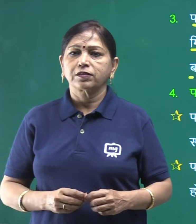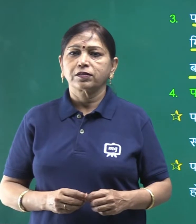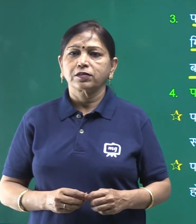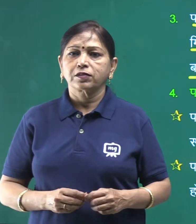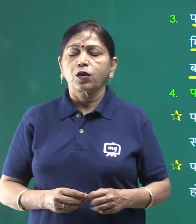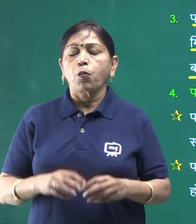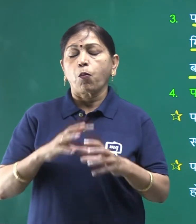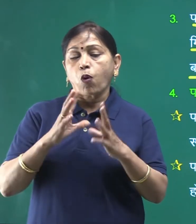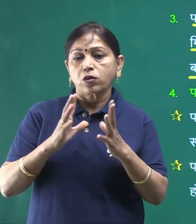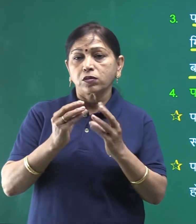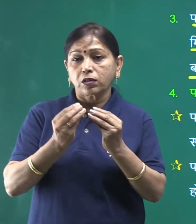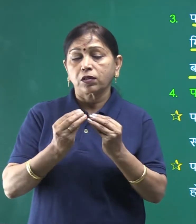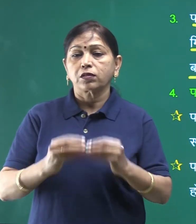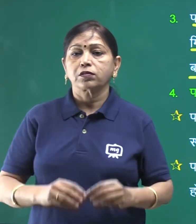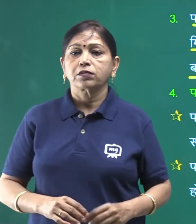बहुत ही